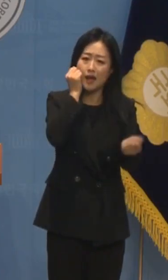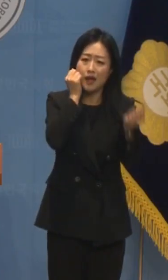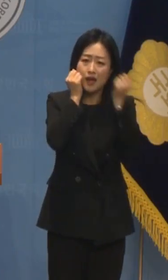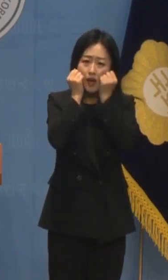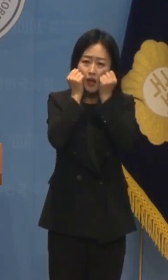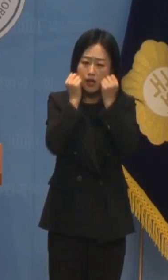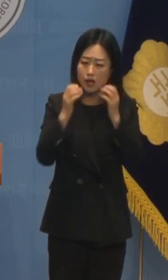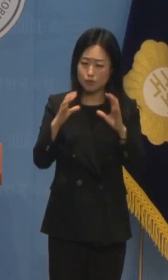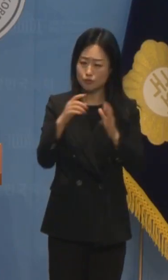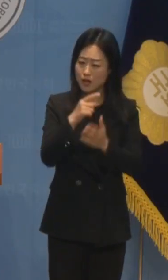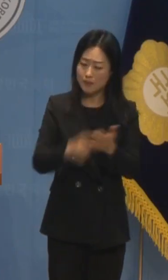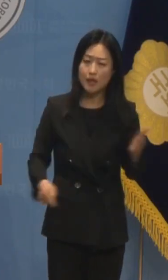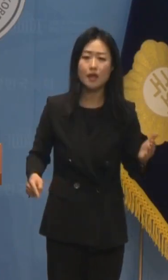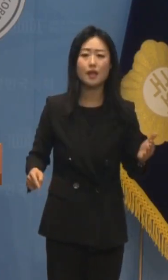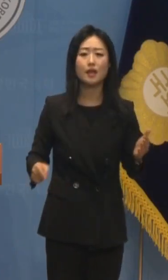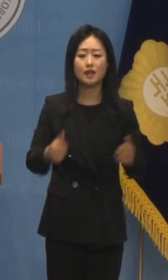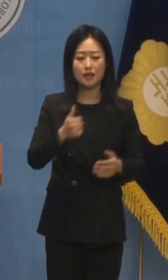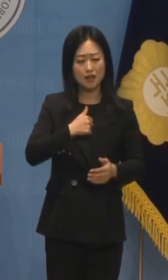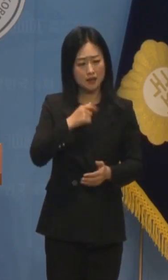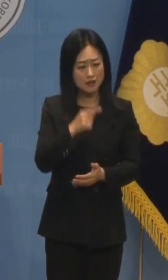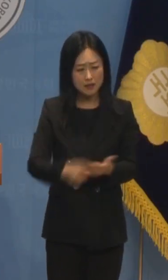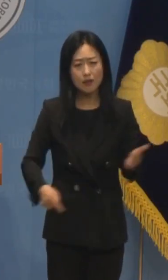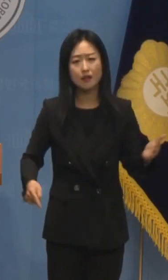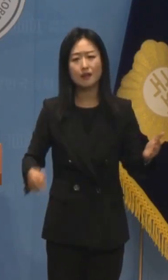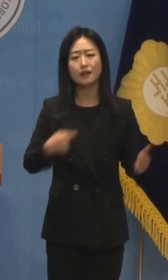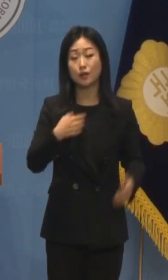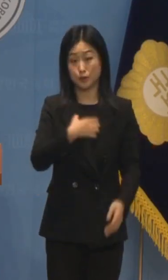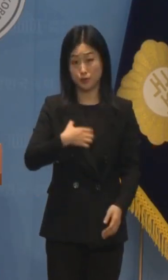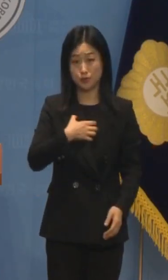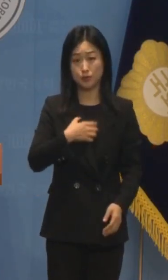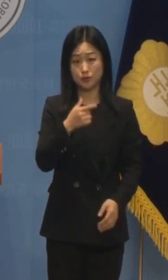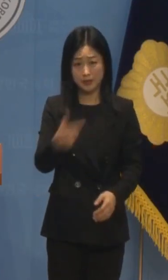훼손하고 국민의 자존심을 무너뜨릴지 걱정입니다.